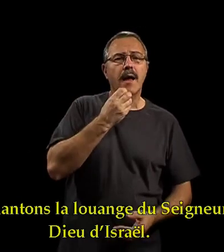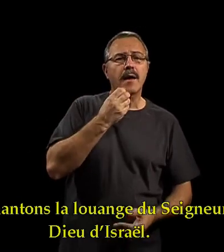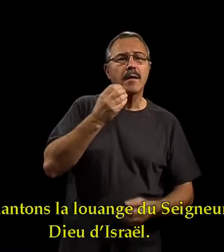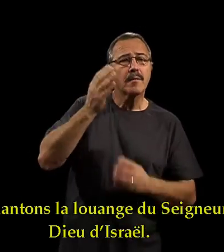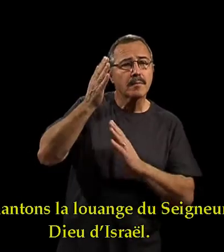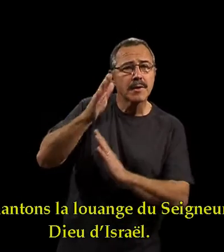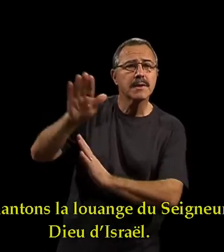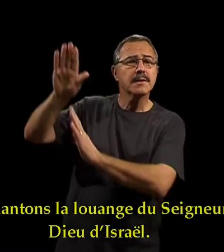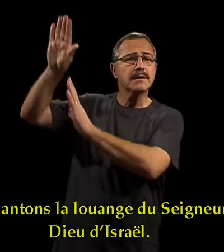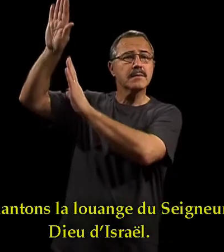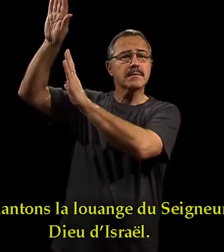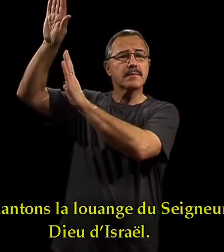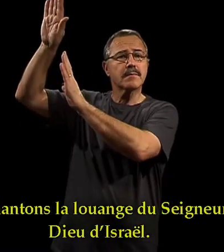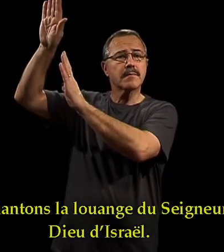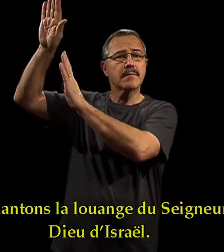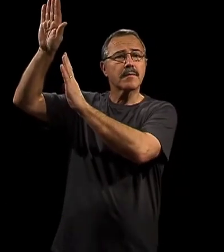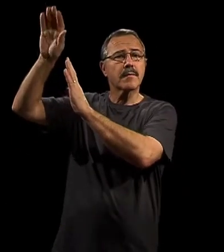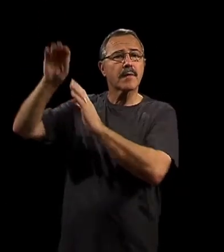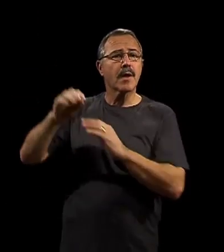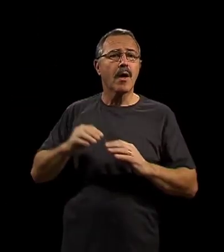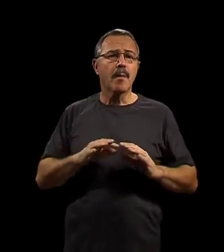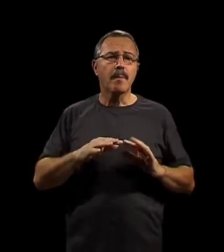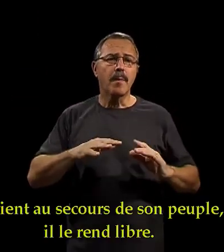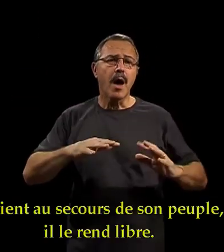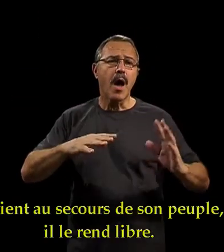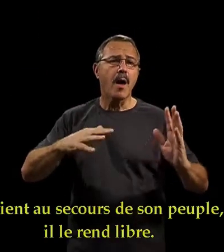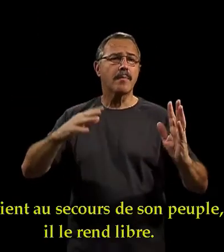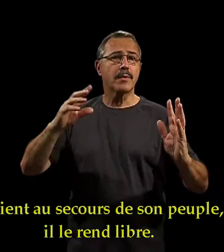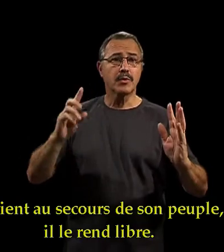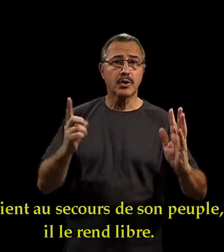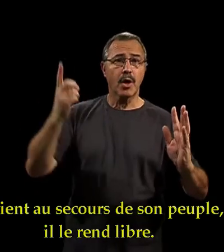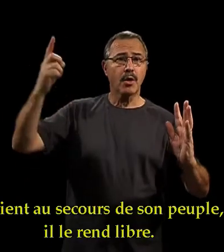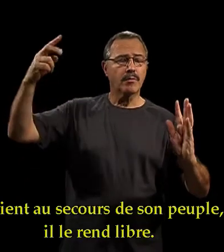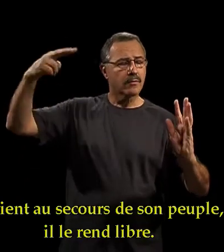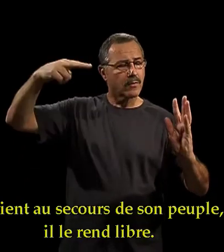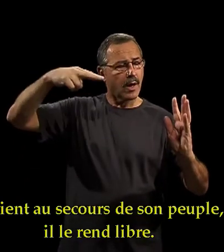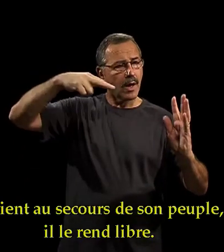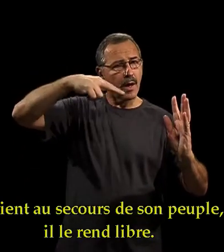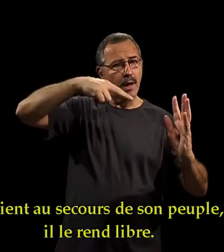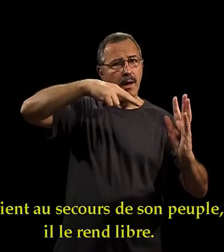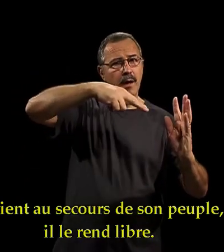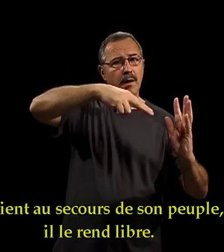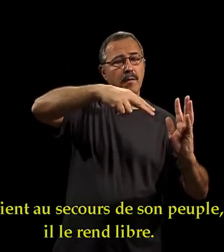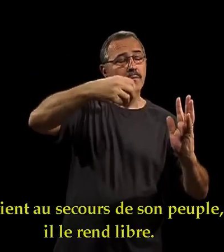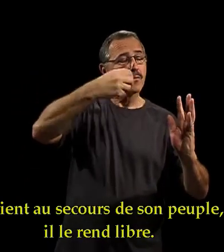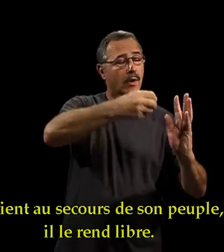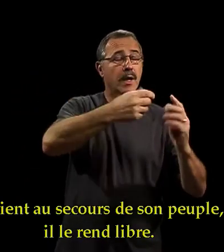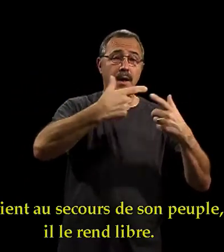Chantons la louange du Seigneur, Dieu d'Israël. Il vient au secours de son peuple. Il le